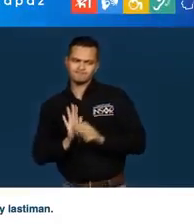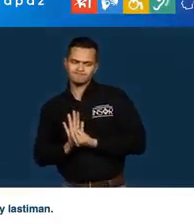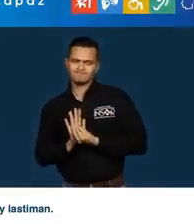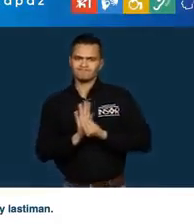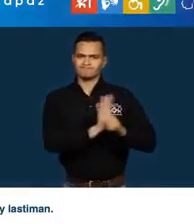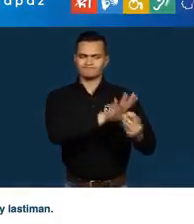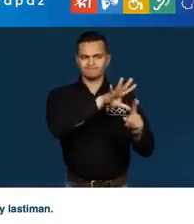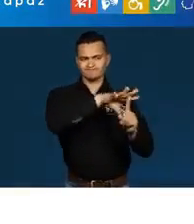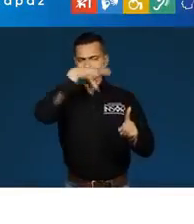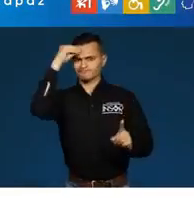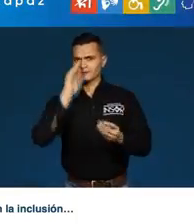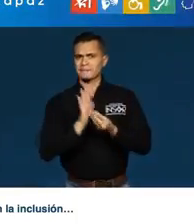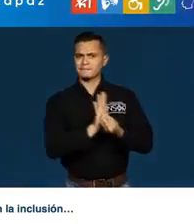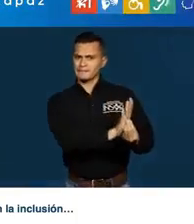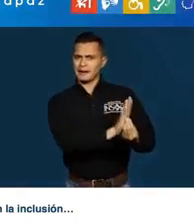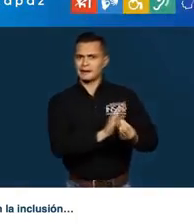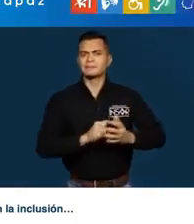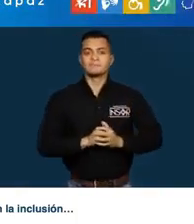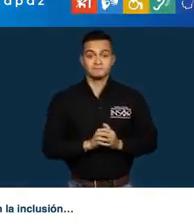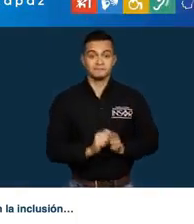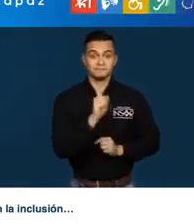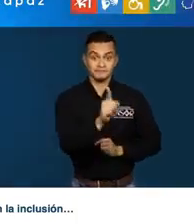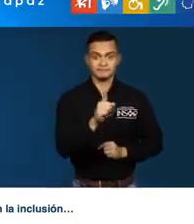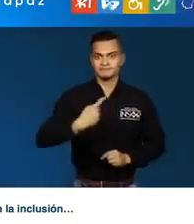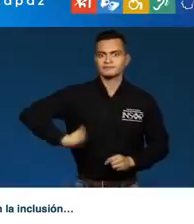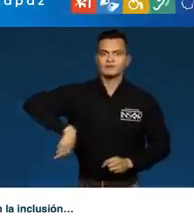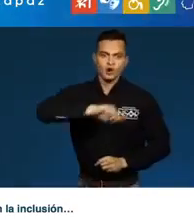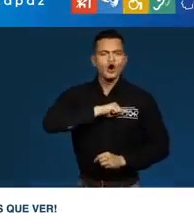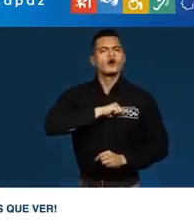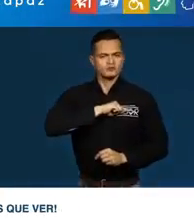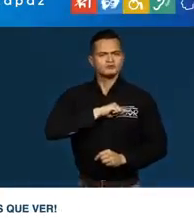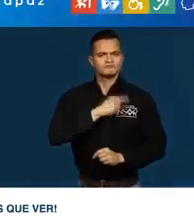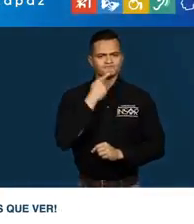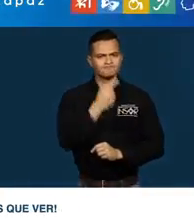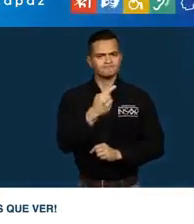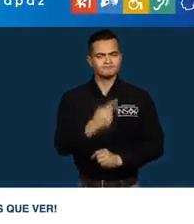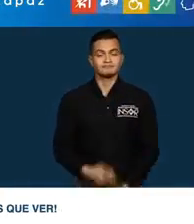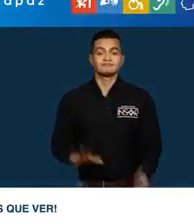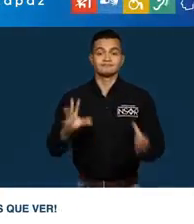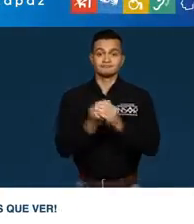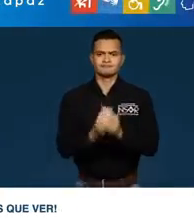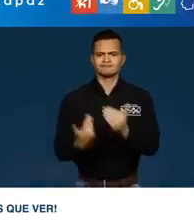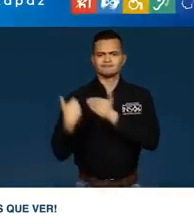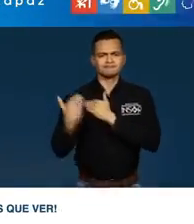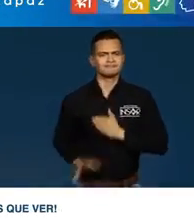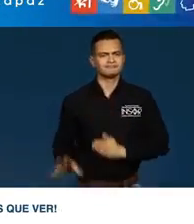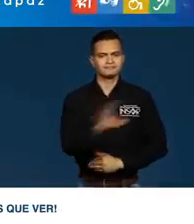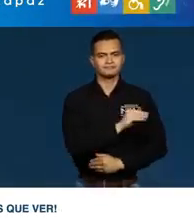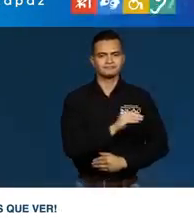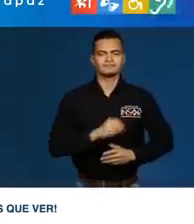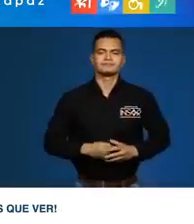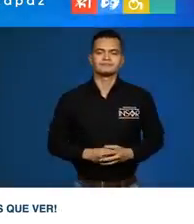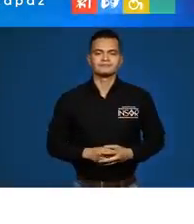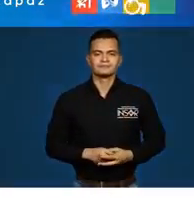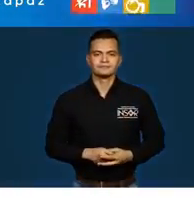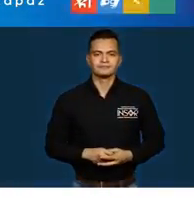excluyen y lastiman. Por eso decimos, con la inclusión, ¡todos tenemos que ver!